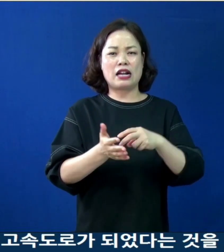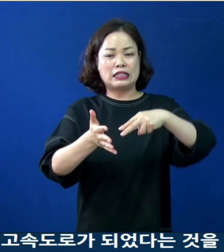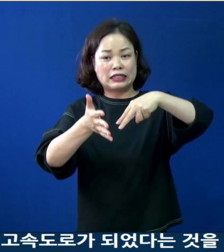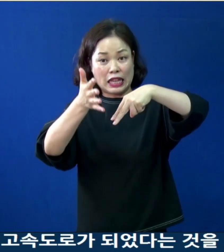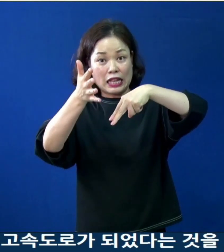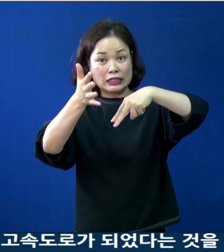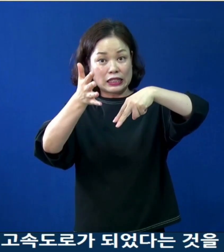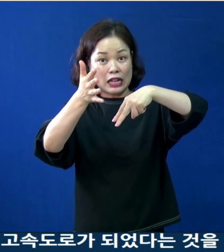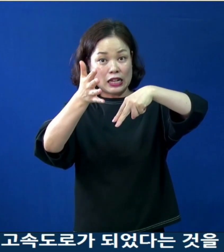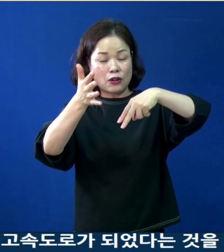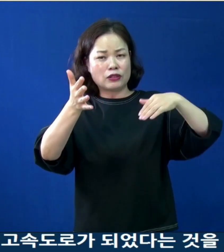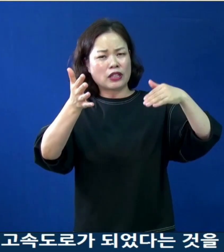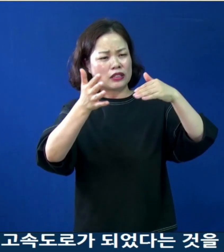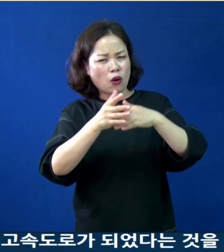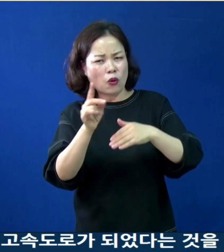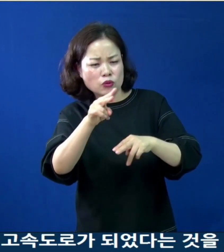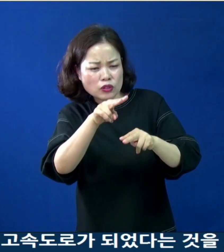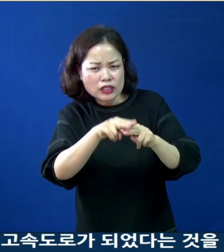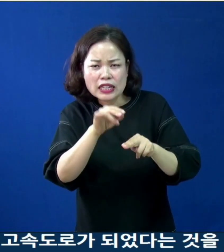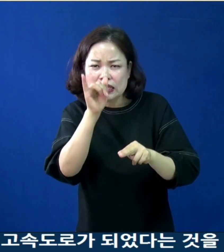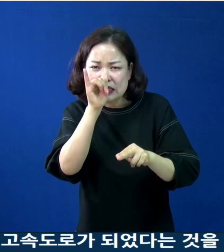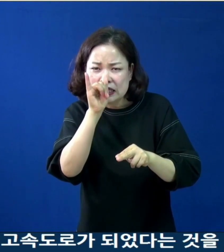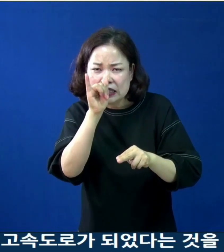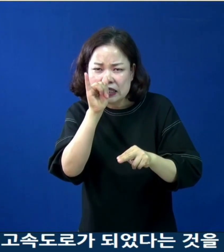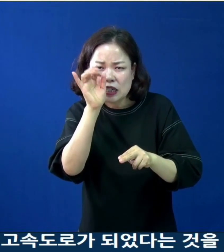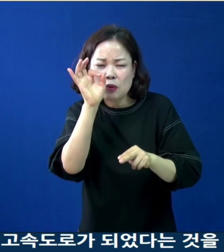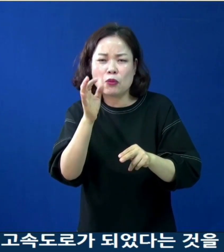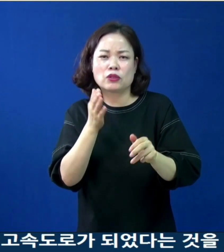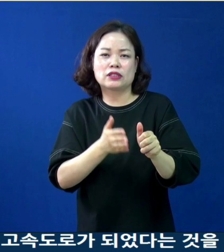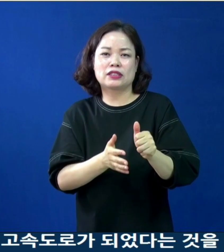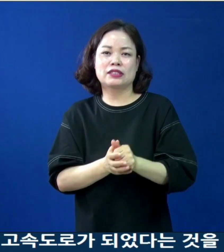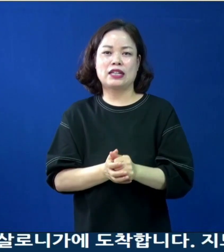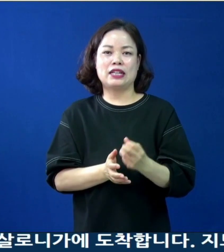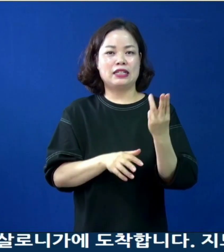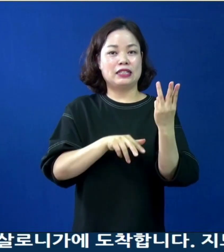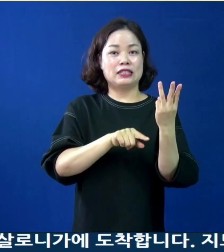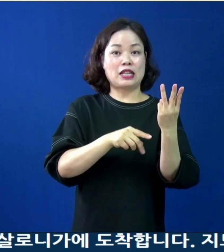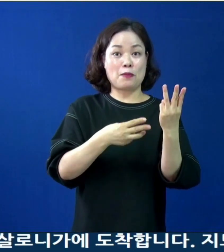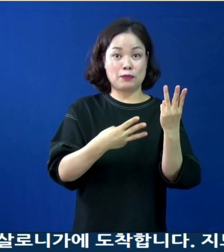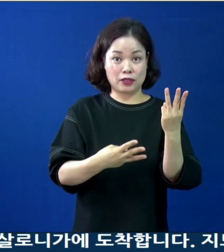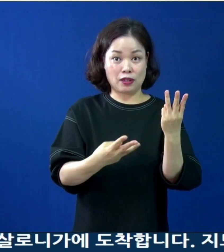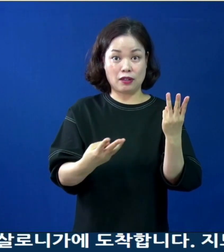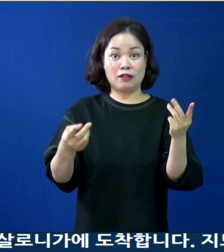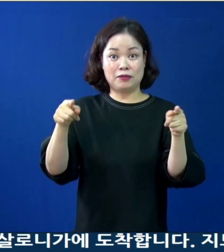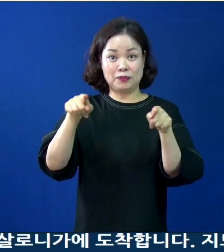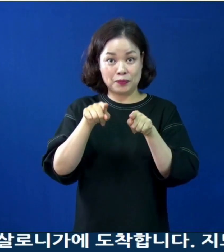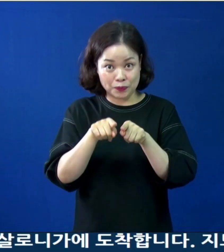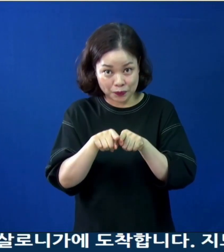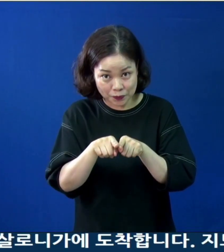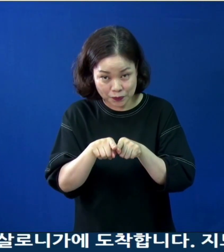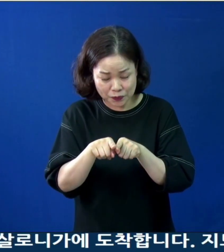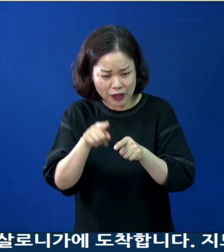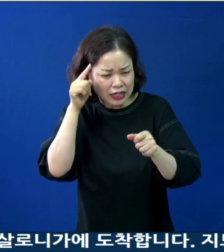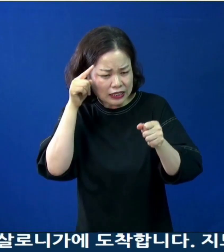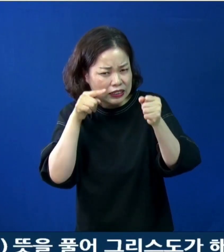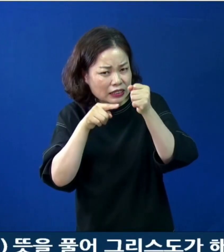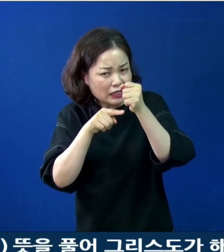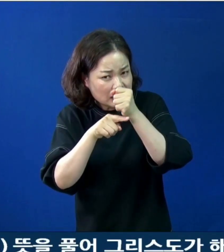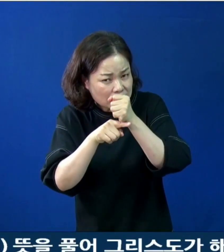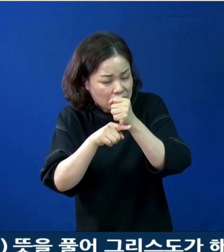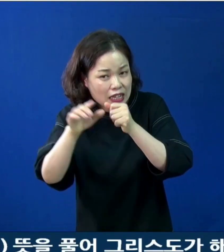가서 어떤 그 자리에 갔는지 한번 보시기 바랍니다. 자, 3절 같이 읽겠습니다. 뜻을